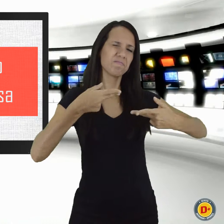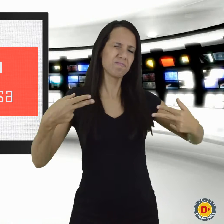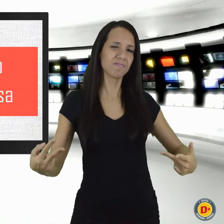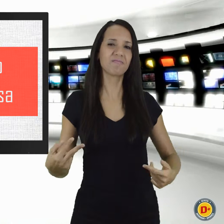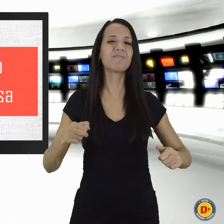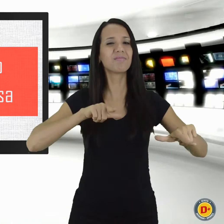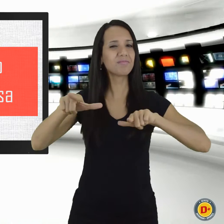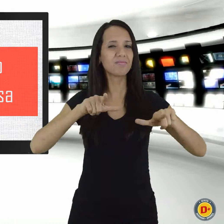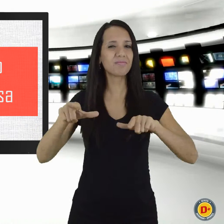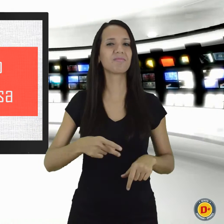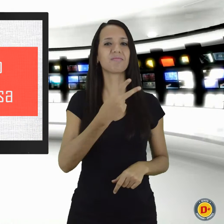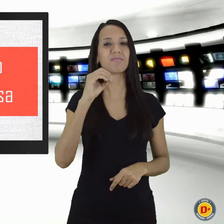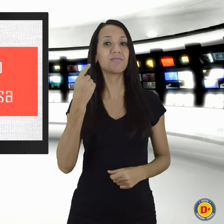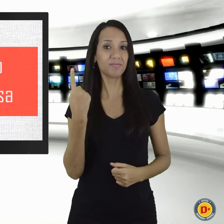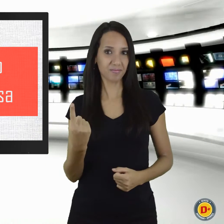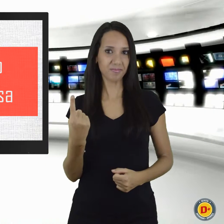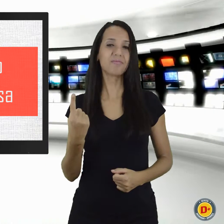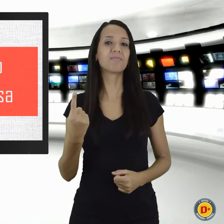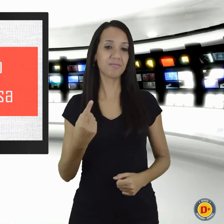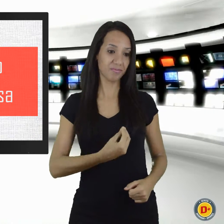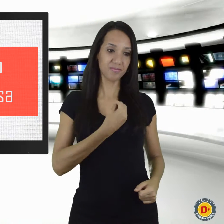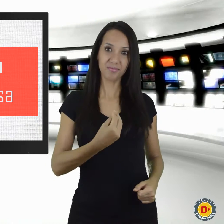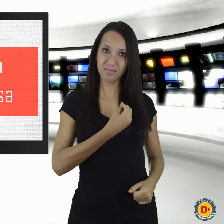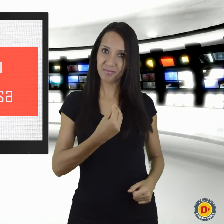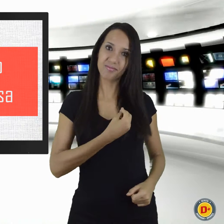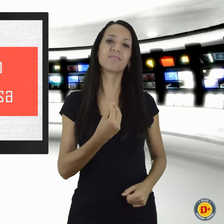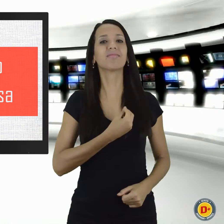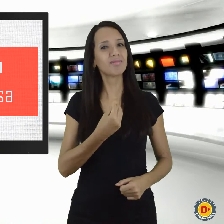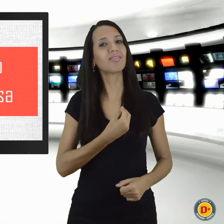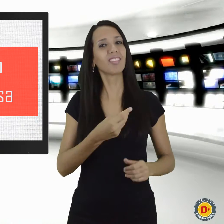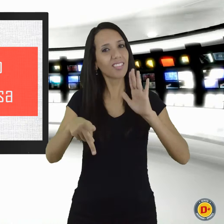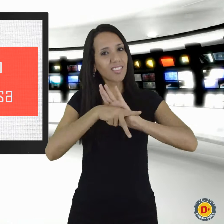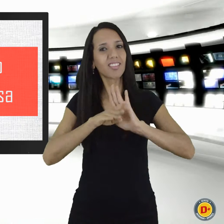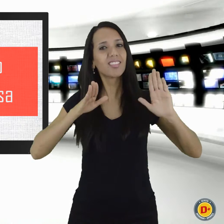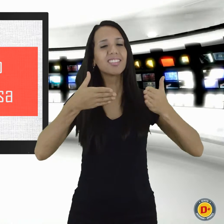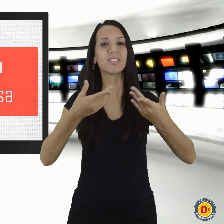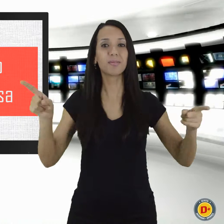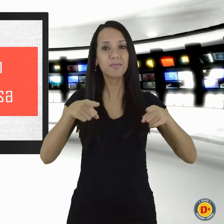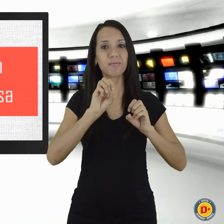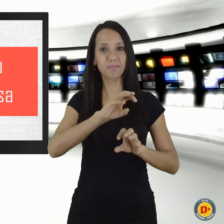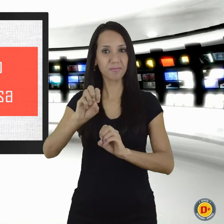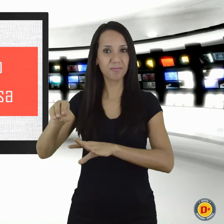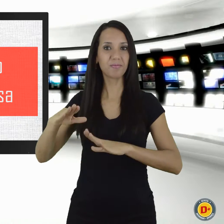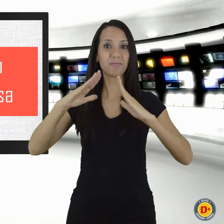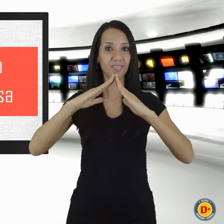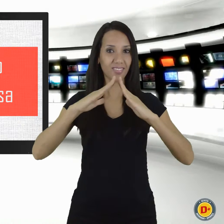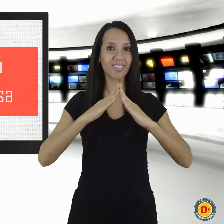2001. Vivo de música, dando aulas em casa e é desde 2007. Também me dedico ao trabalho de